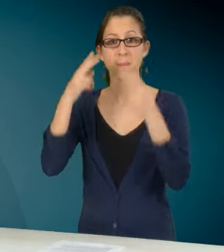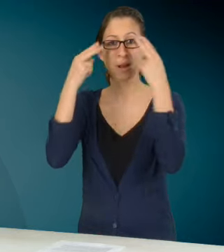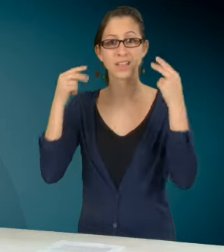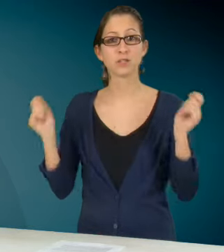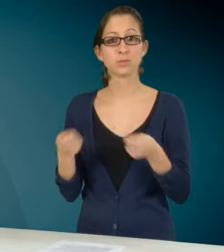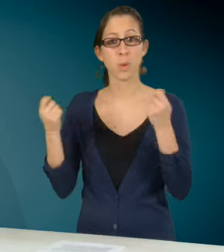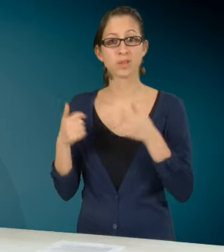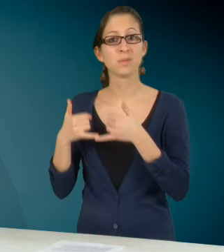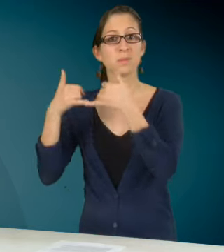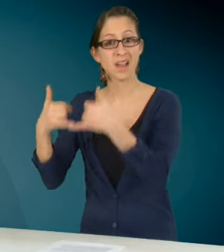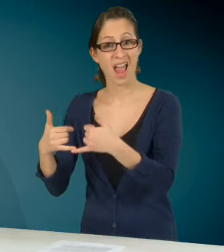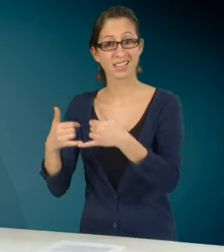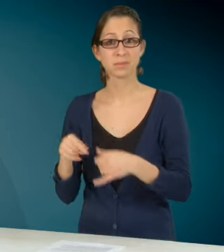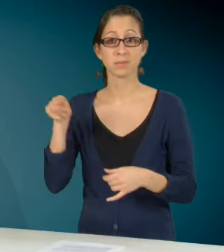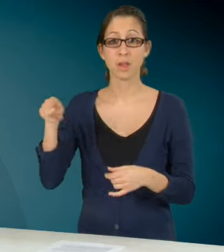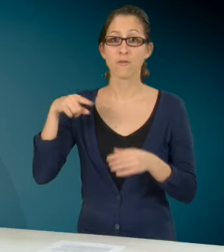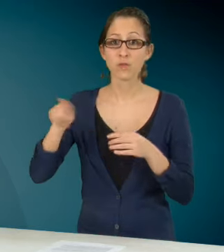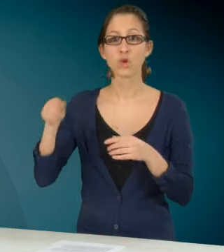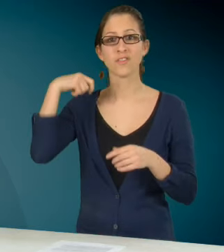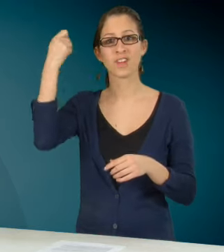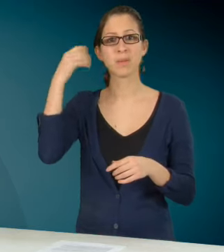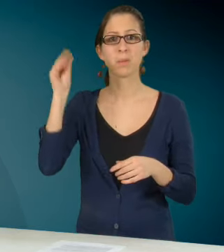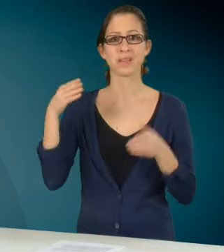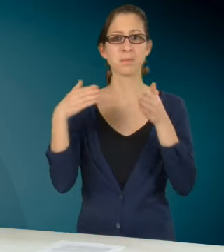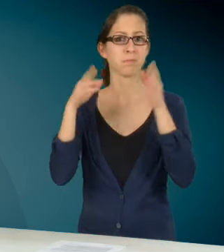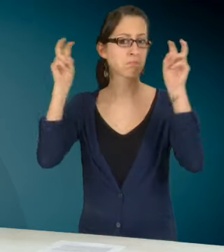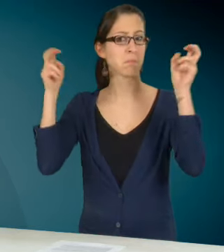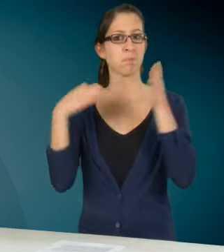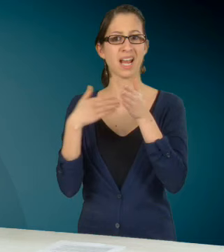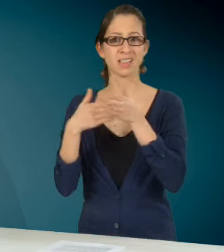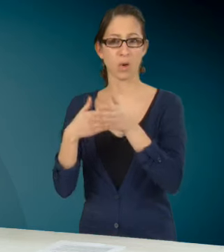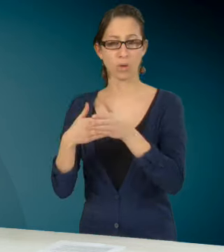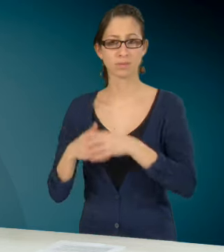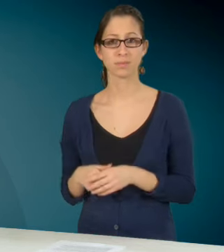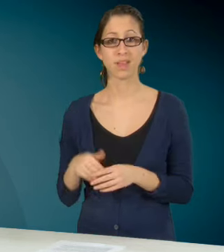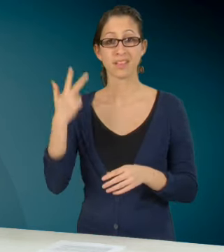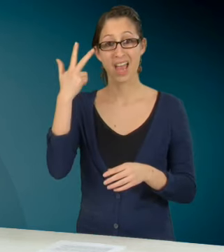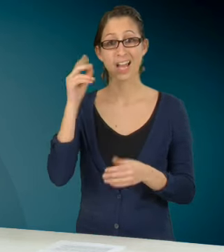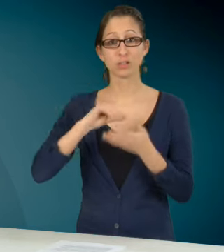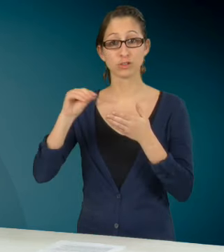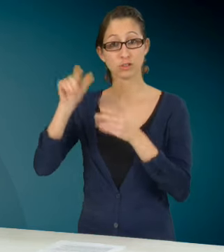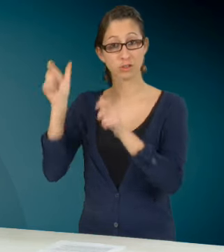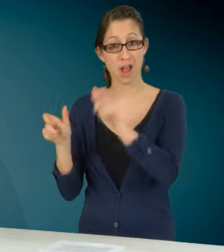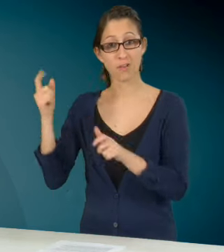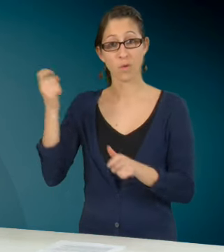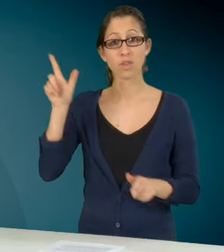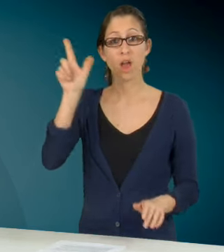blinken spot preis für filme zum thema behinderung auch drei schüler vom schulhaus